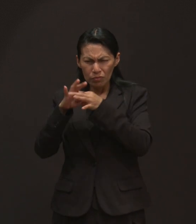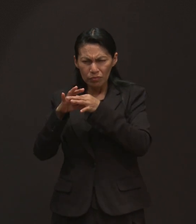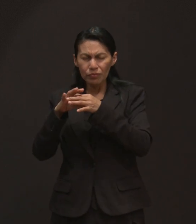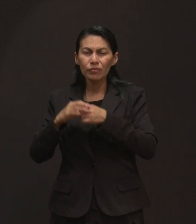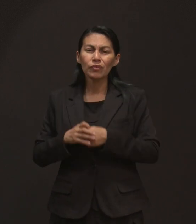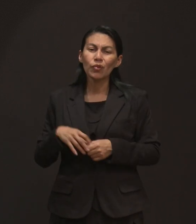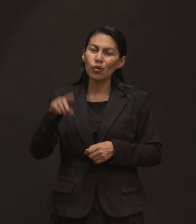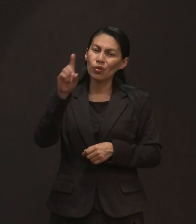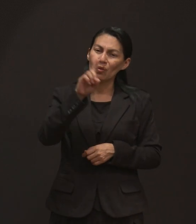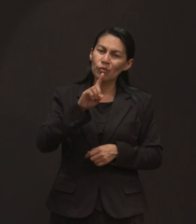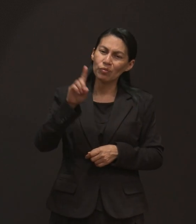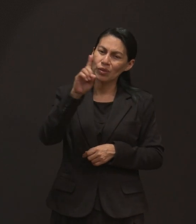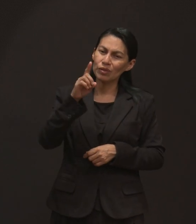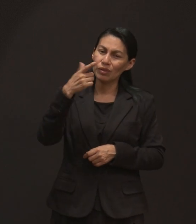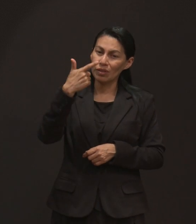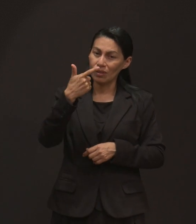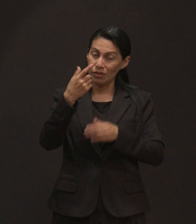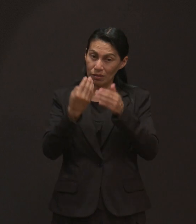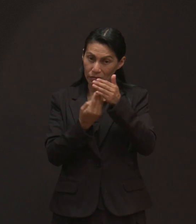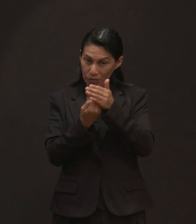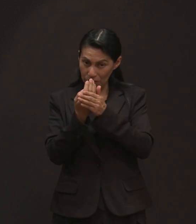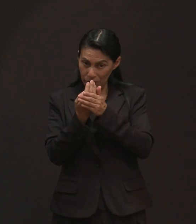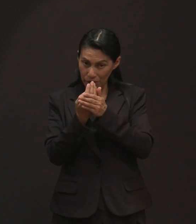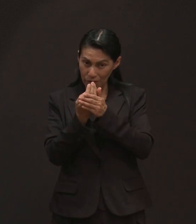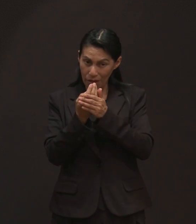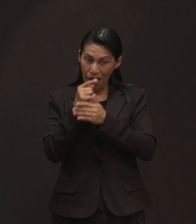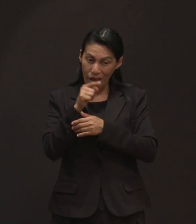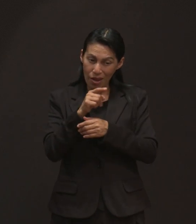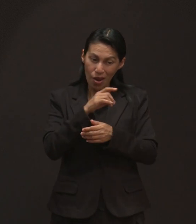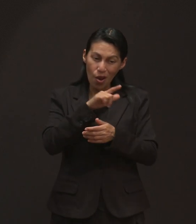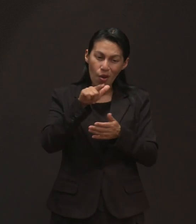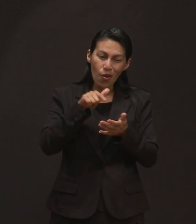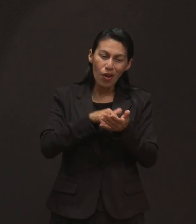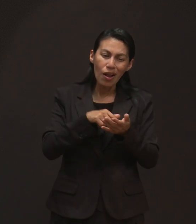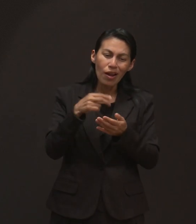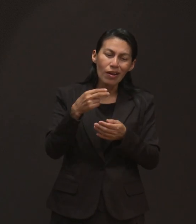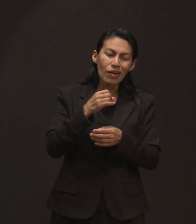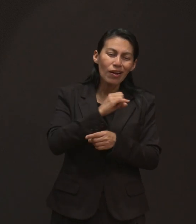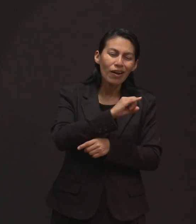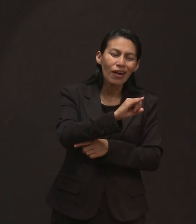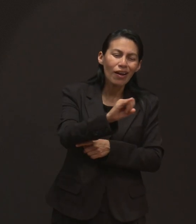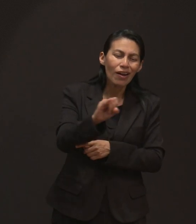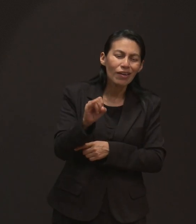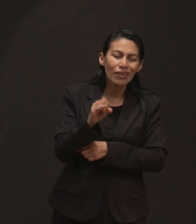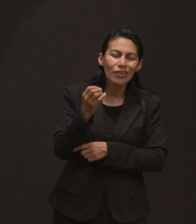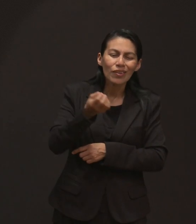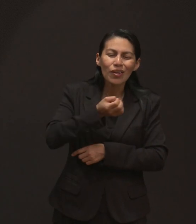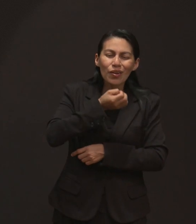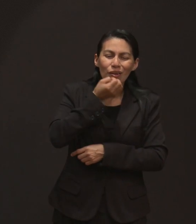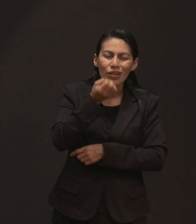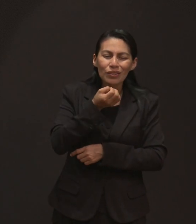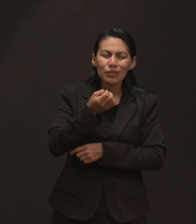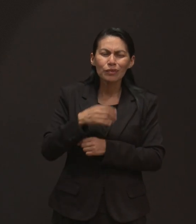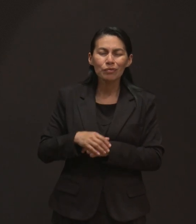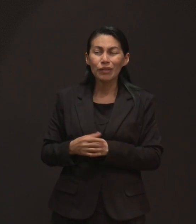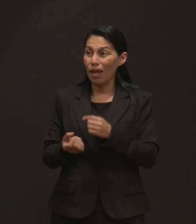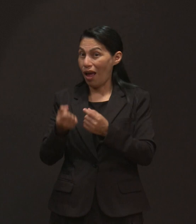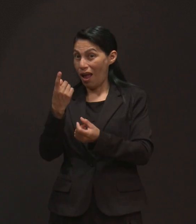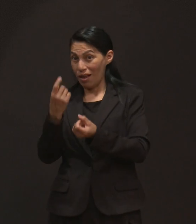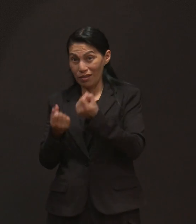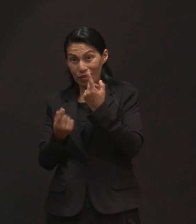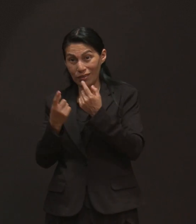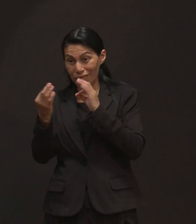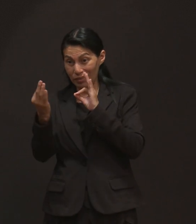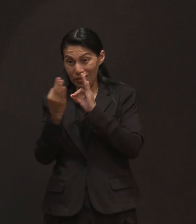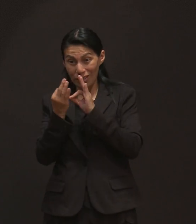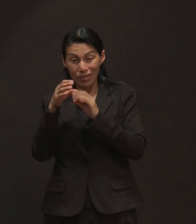nos reunimos los días domingos a las 7 de la mañana en el Jardín de la Oración. ¿Dónde está el Jardín de la Oración? Para los que